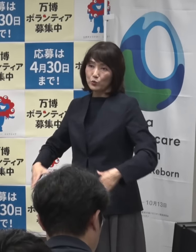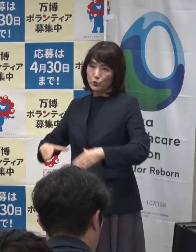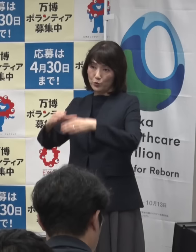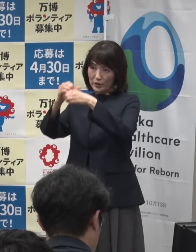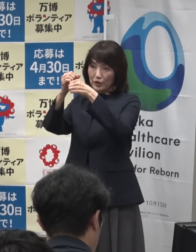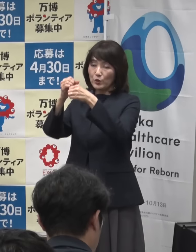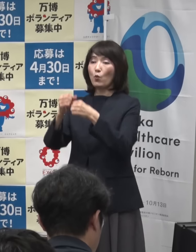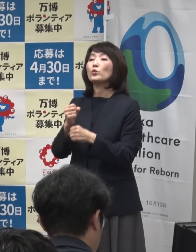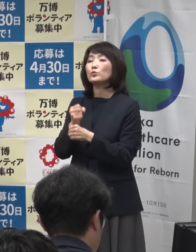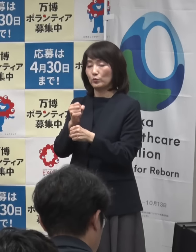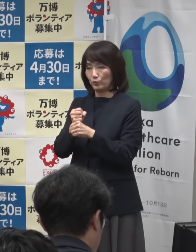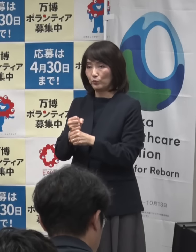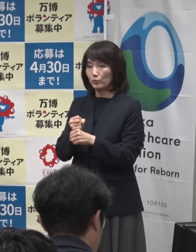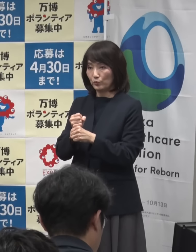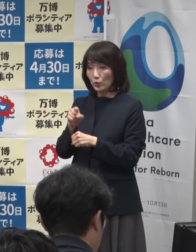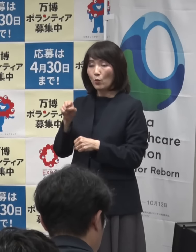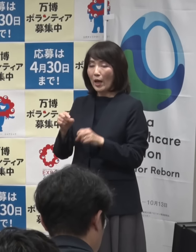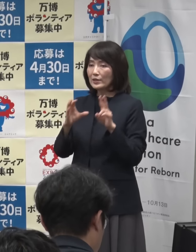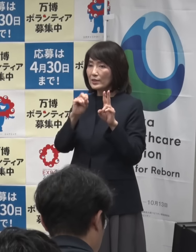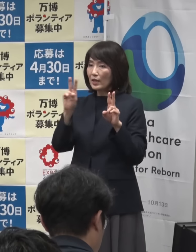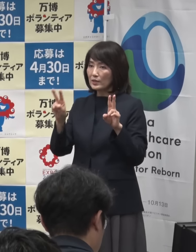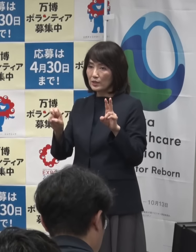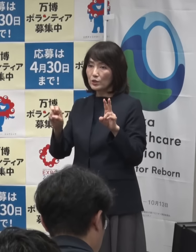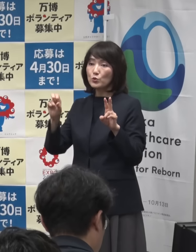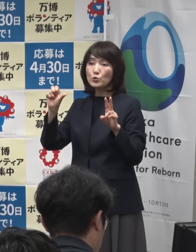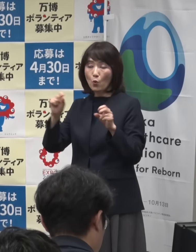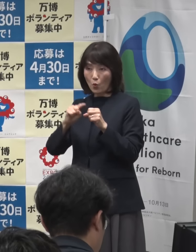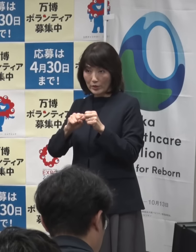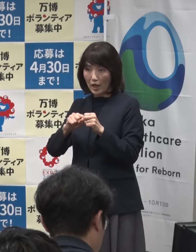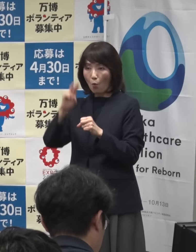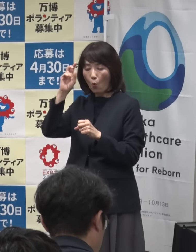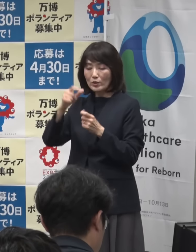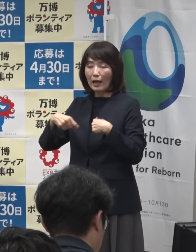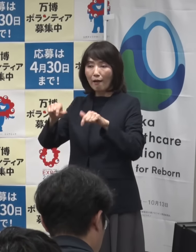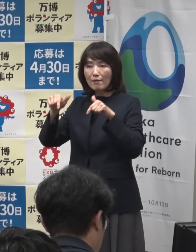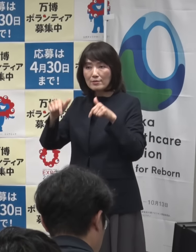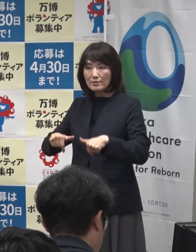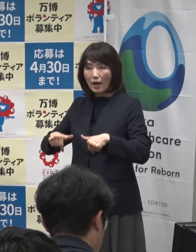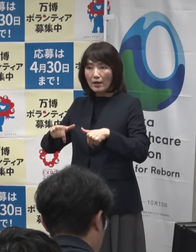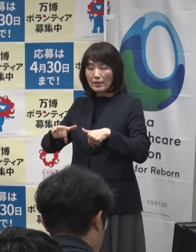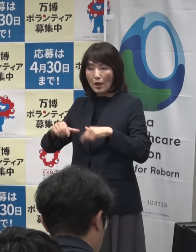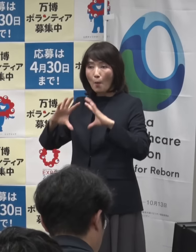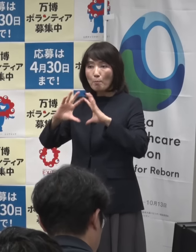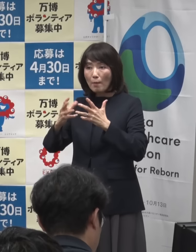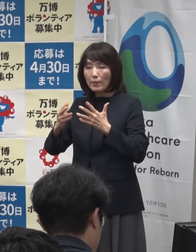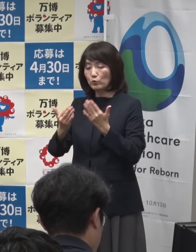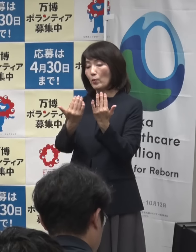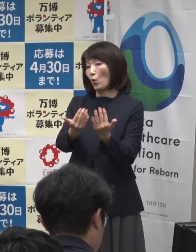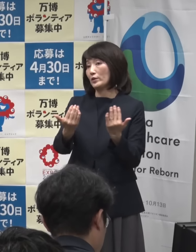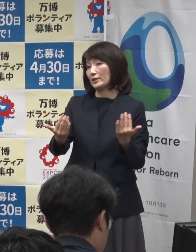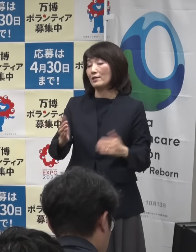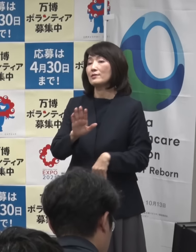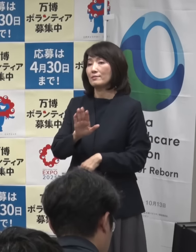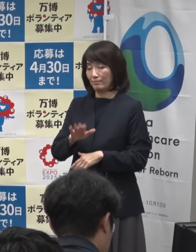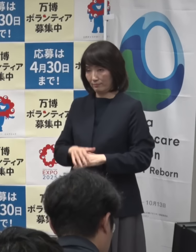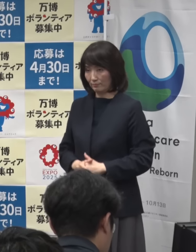考えています。またこの折り鶴ツリーについては2025年の大阪・関西万博においても展示をする予定にしています